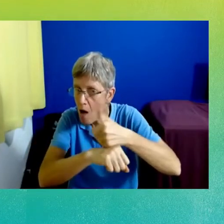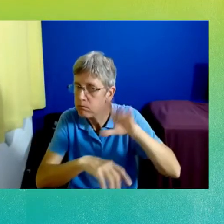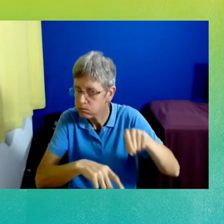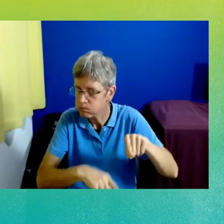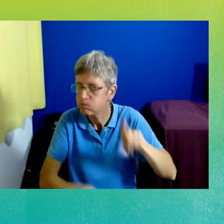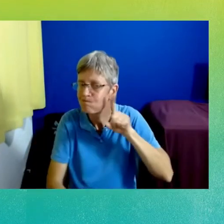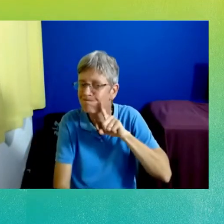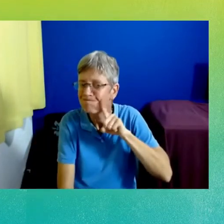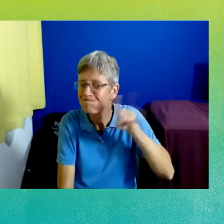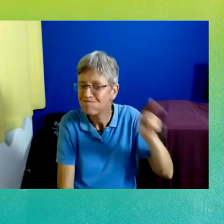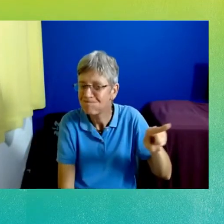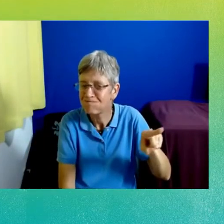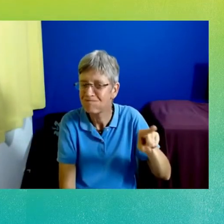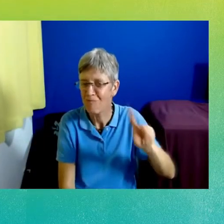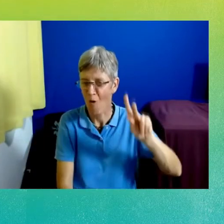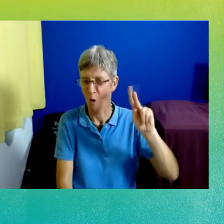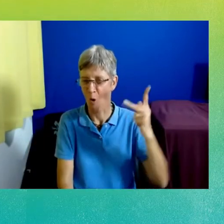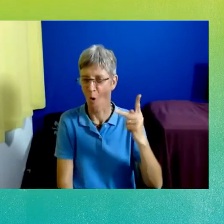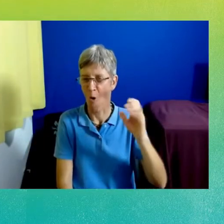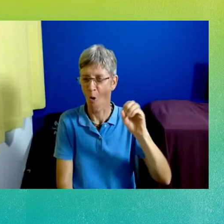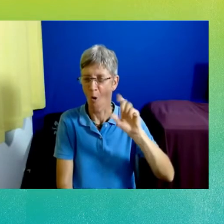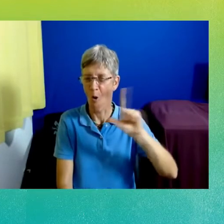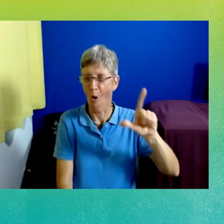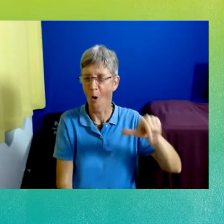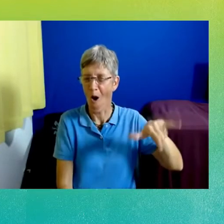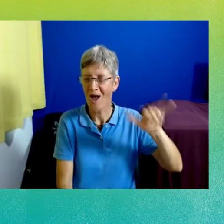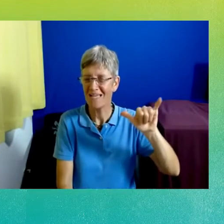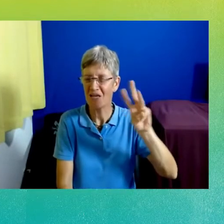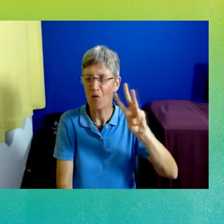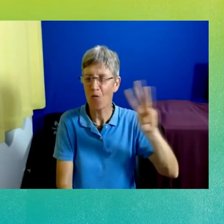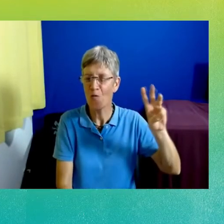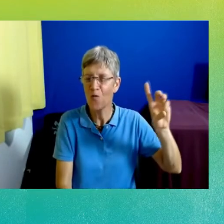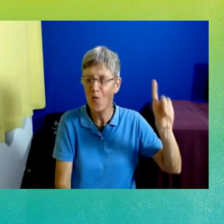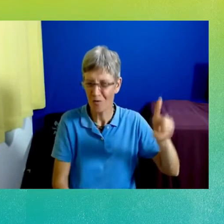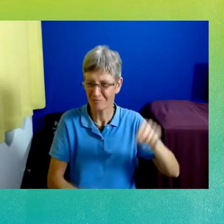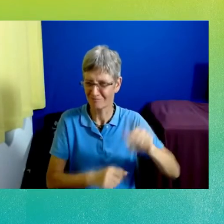né? Tem profissionais, né?